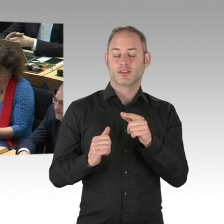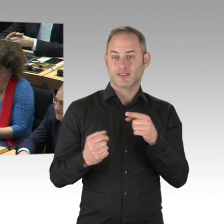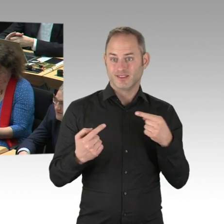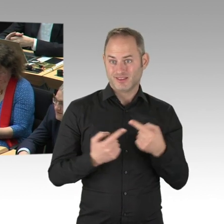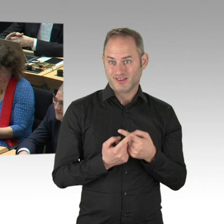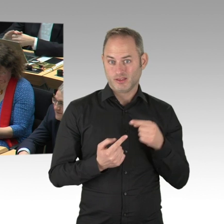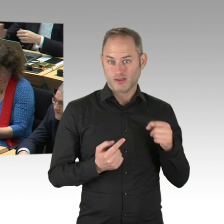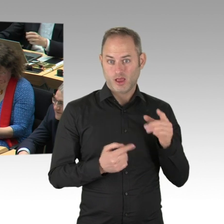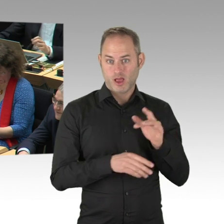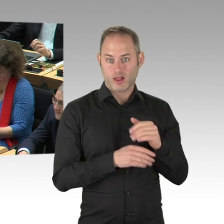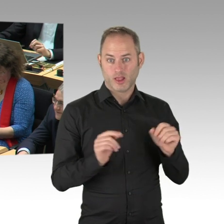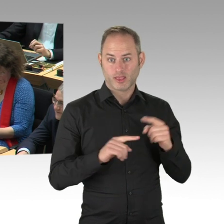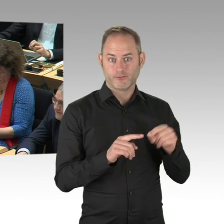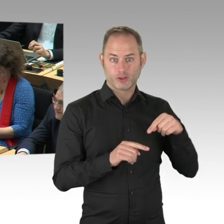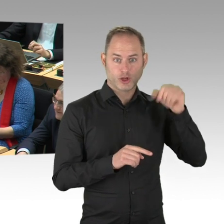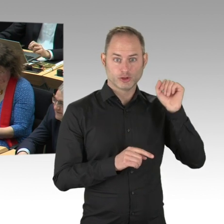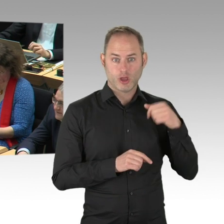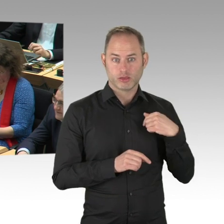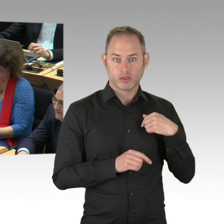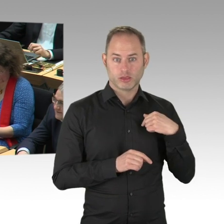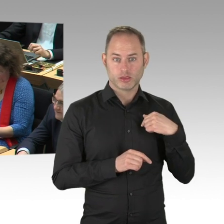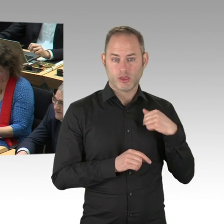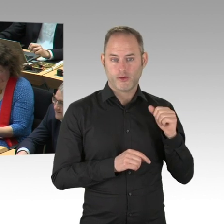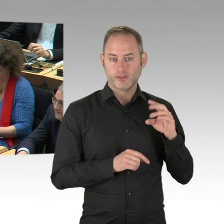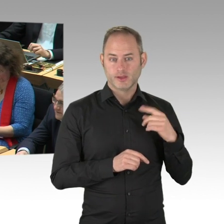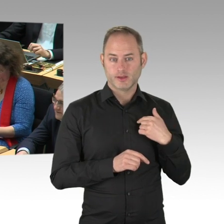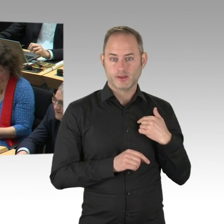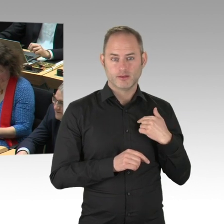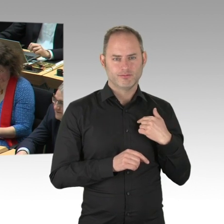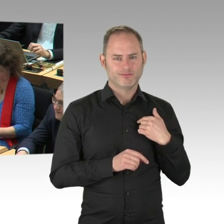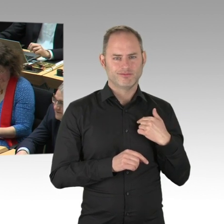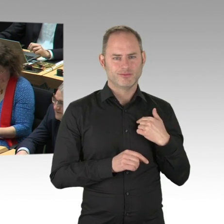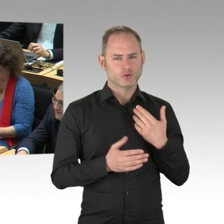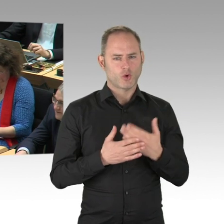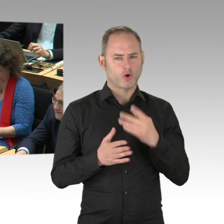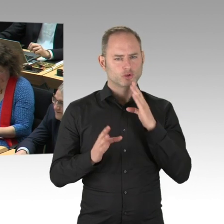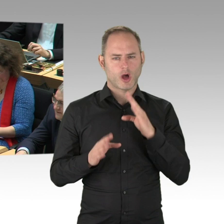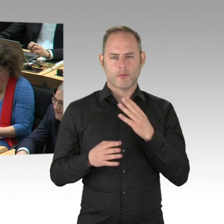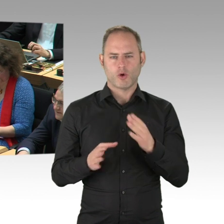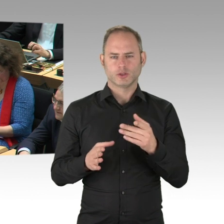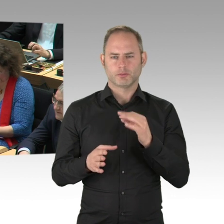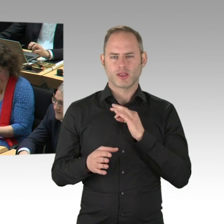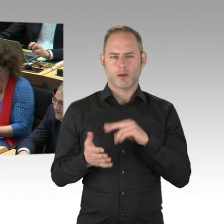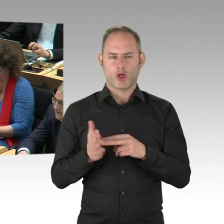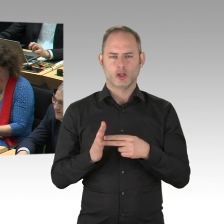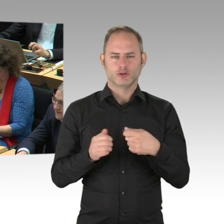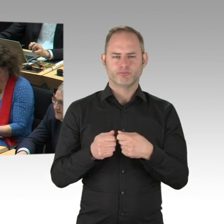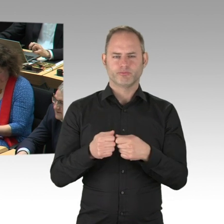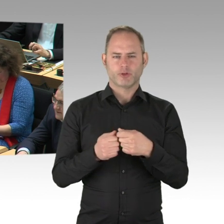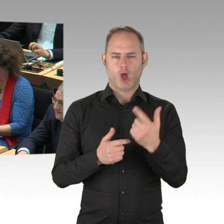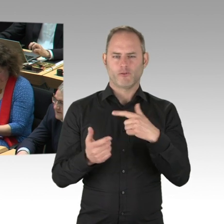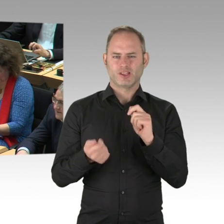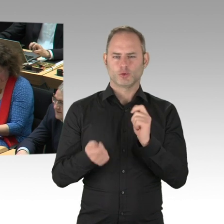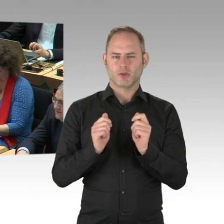Dahinter steckt der durchsichtige Versuch, mit der Faschismuskeule eine vom Mainstream abweichende politische Kraft